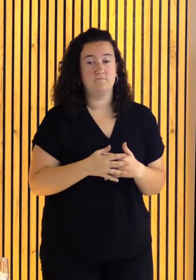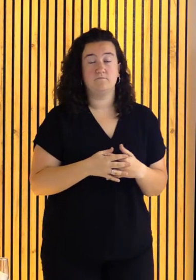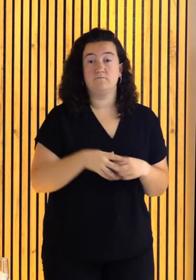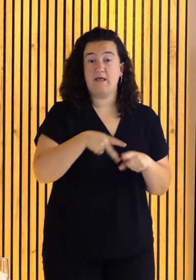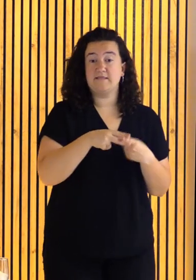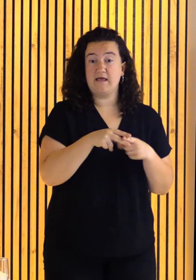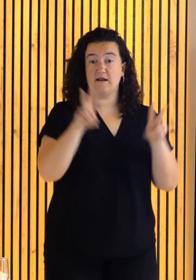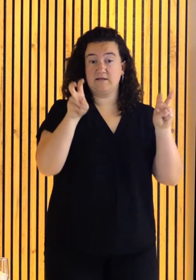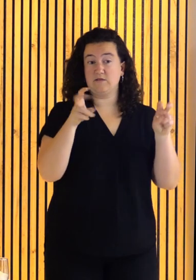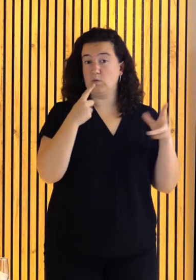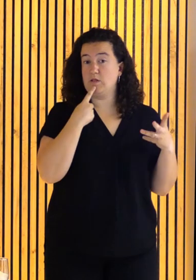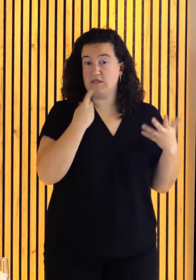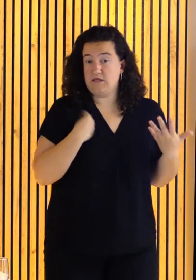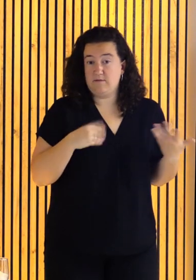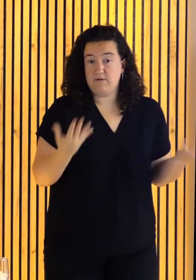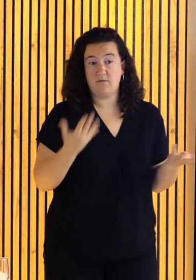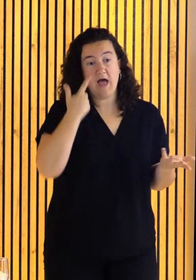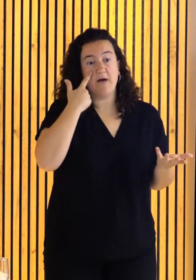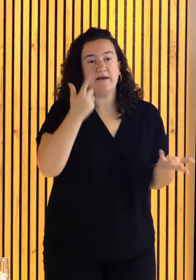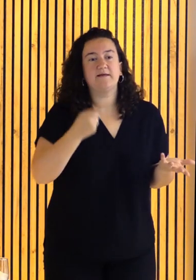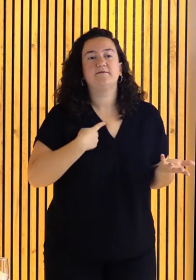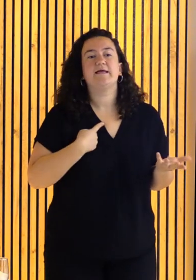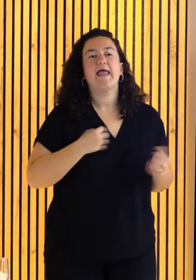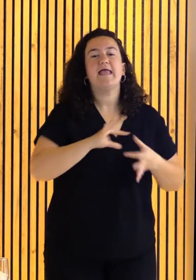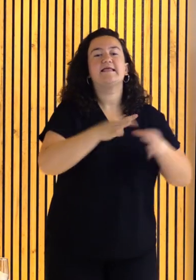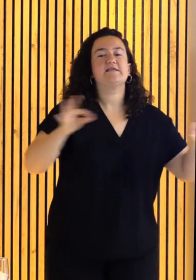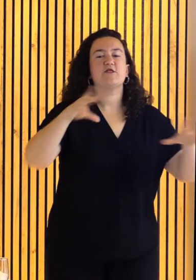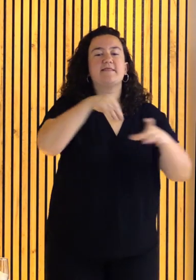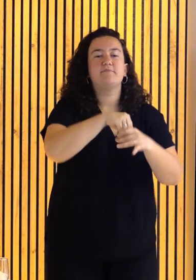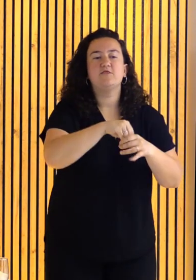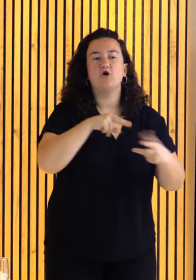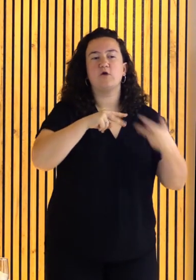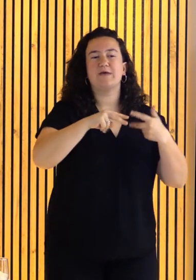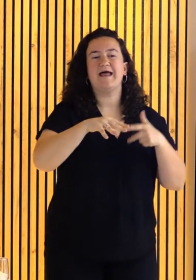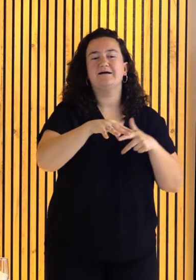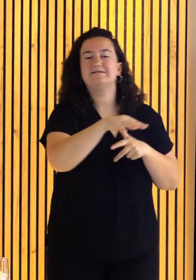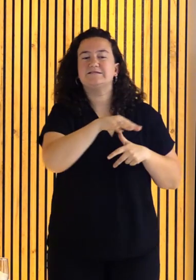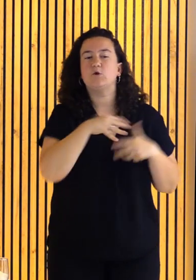ba, hori, zer leku duen euskarak interseksionalitatean horixe jakine genuen, eta horretaz